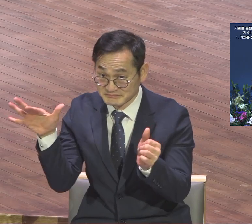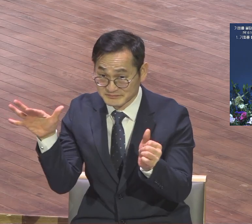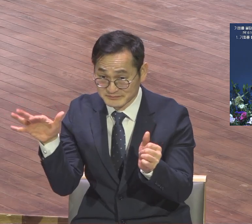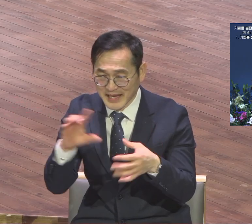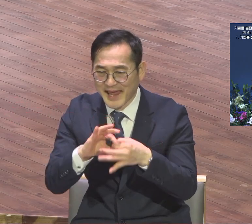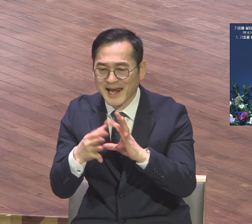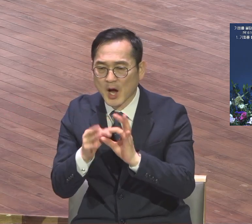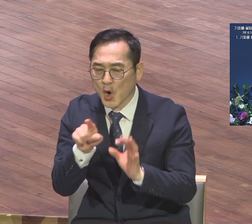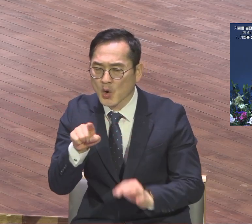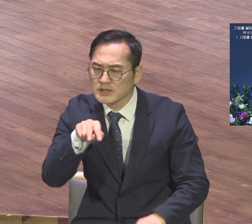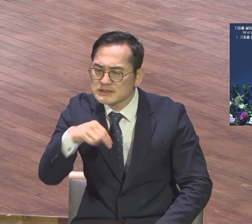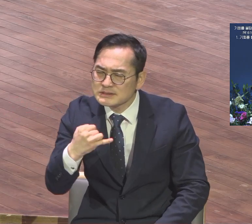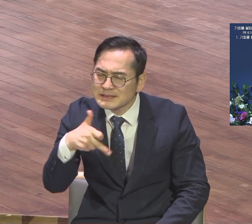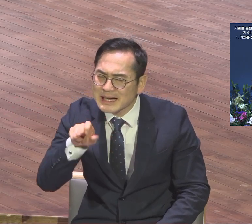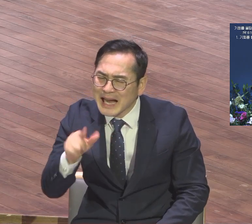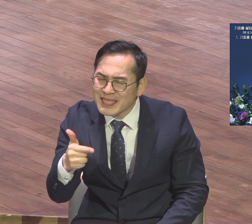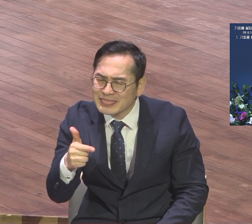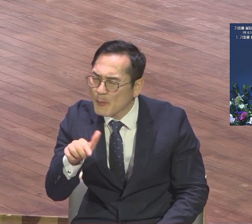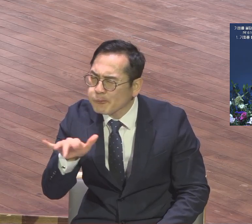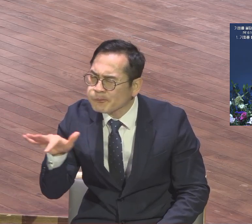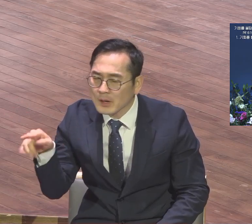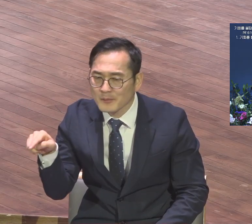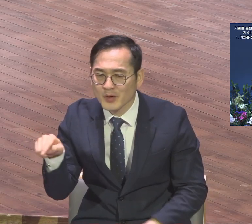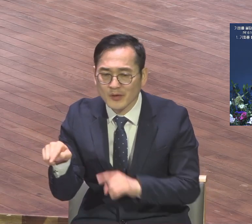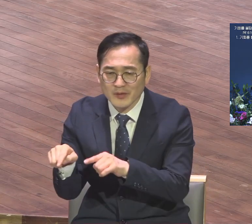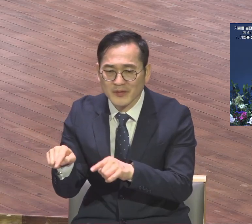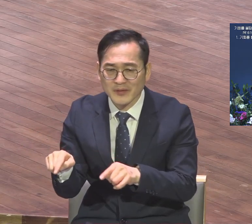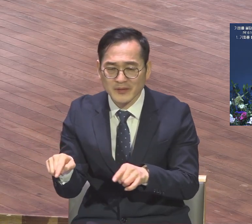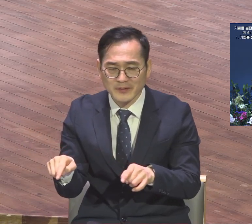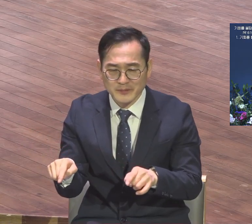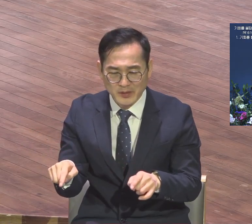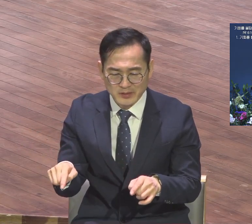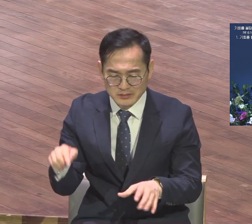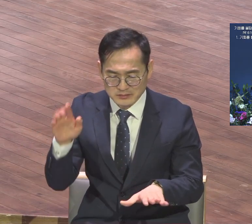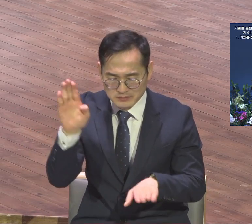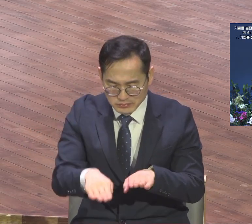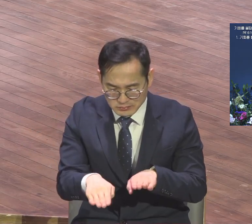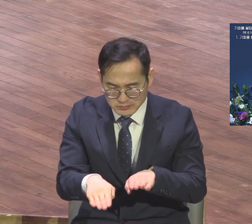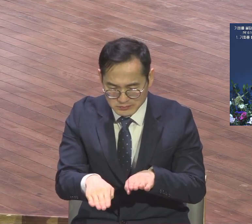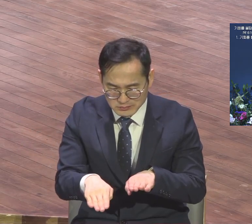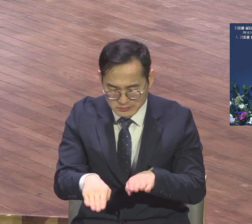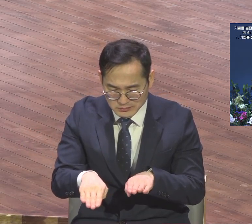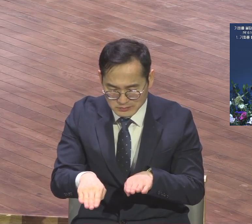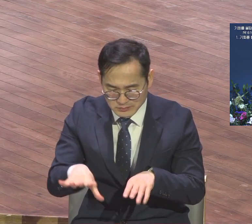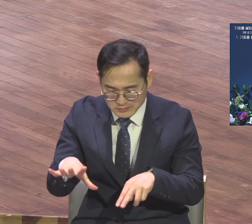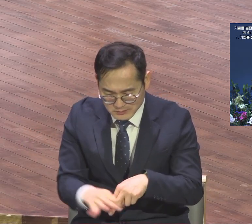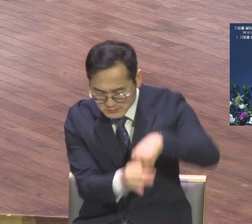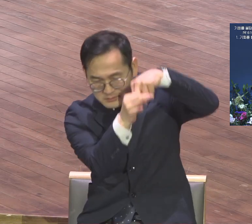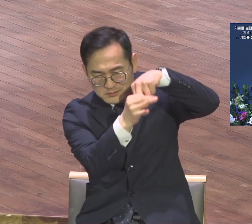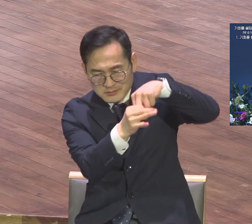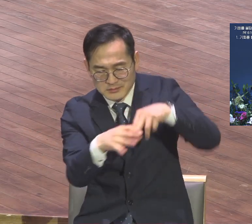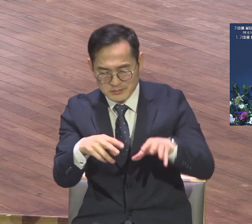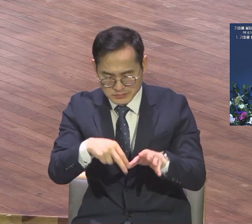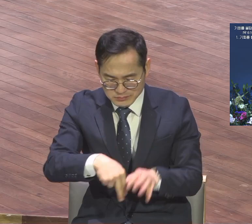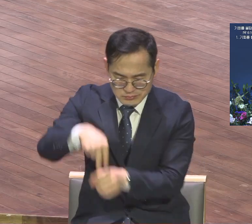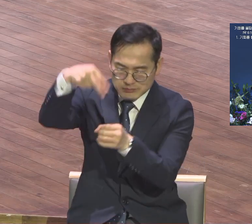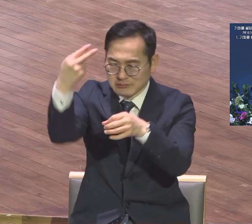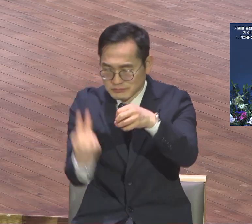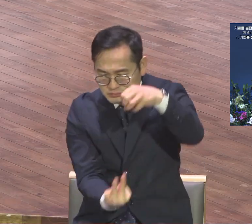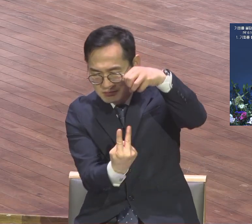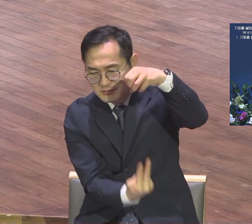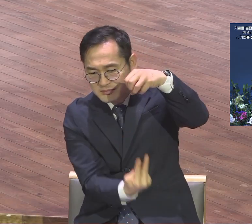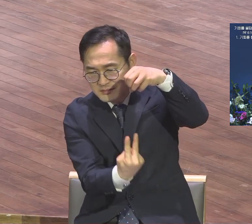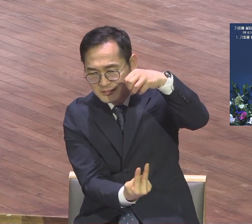스칸달리조라는 헬라 말인데 함정, 덫, 올가미 그런 뜻이에요. 그래서 예수를 배치했다는 말은 문자로 해석하면